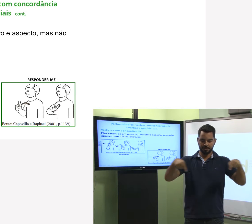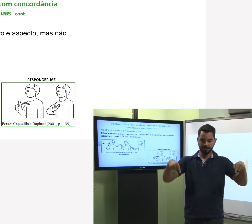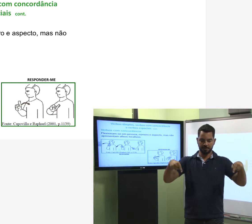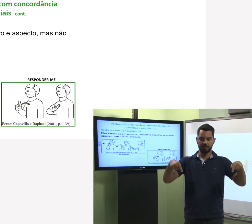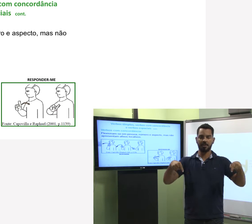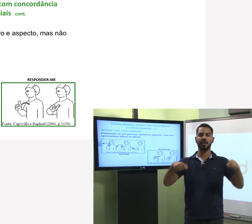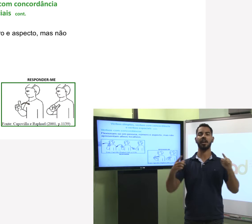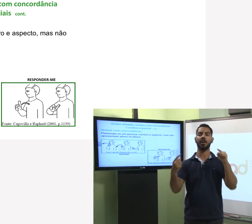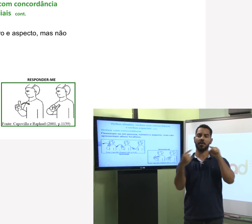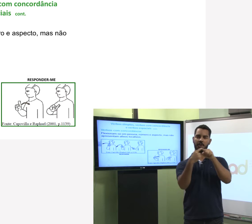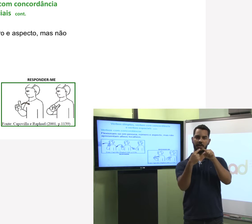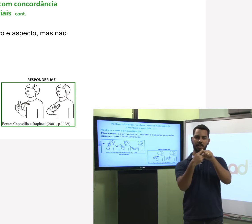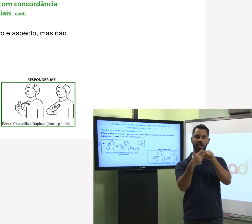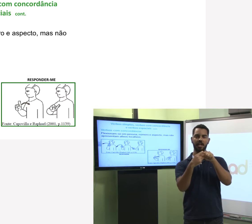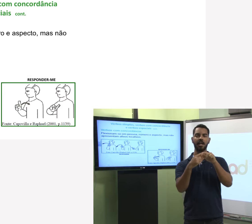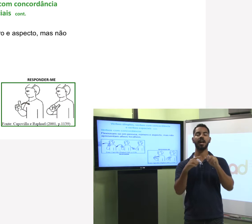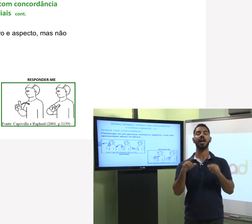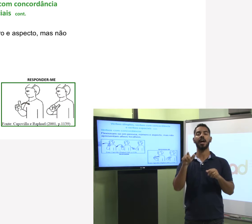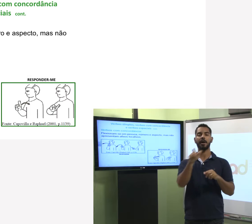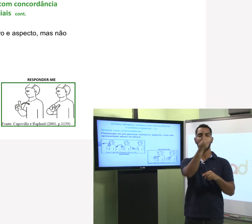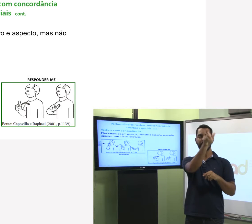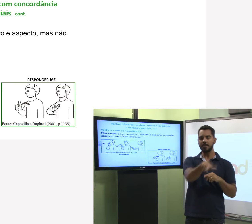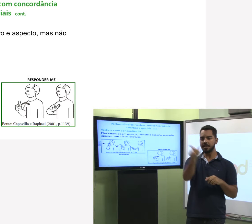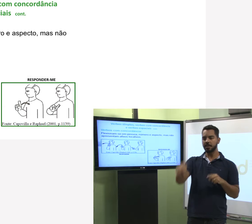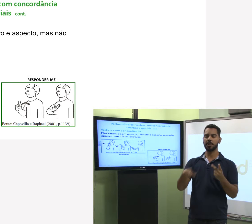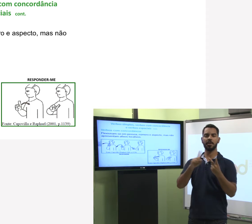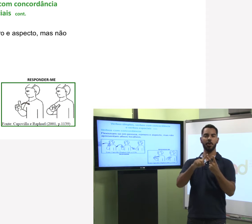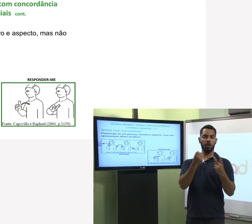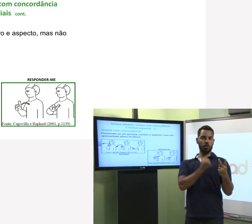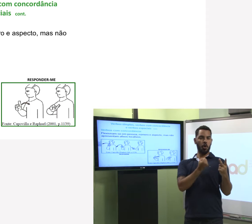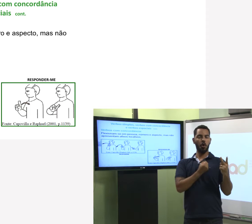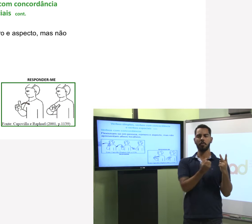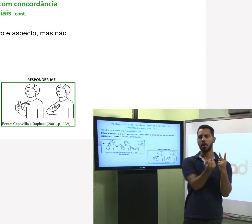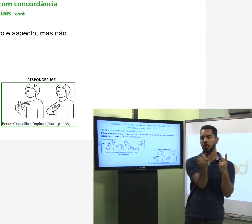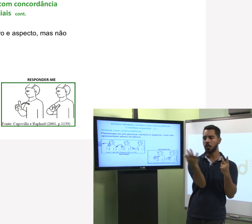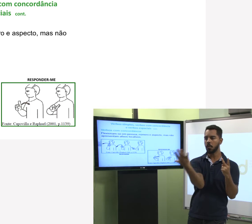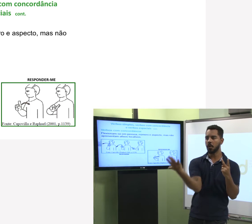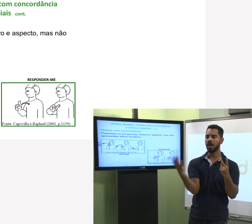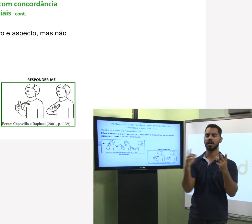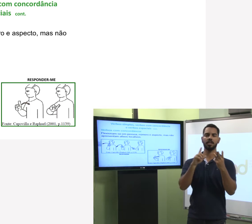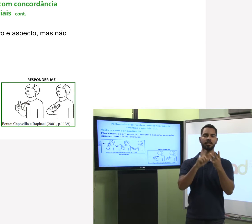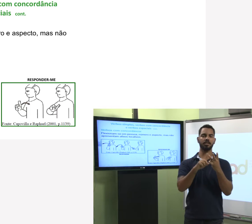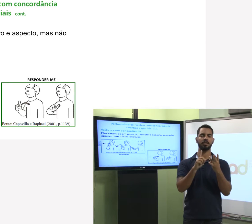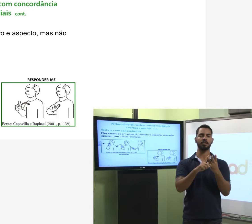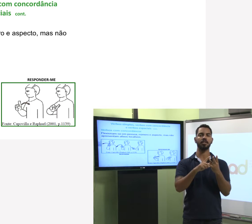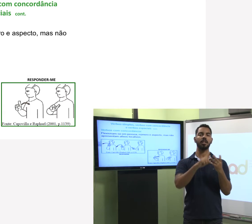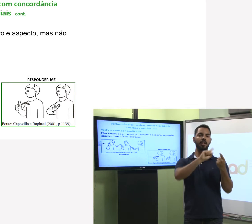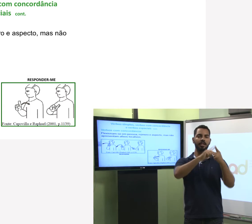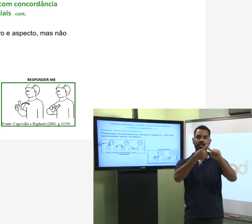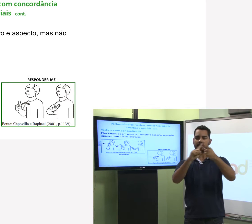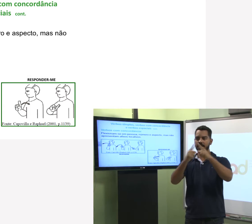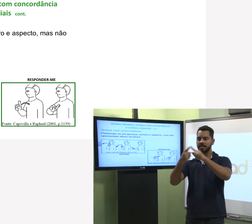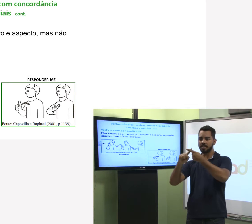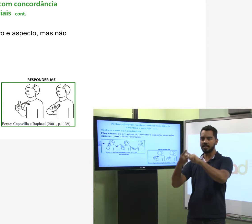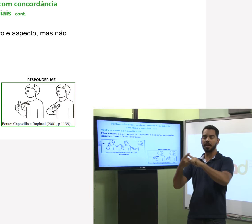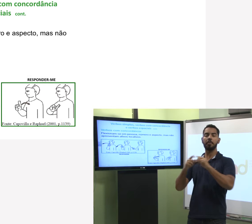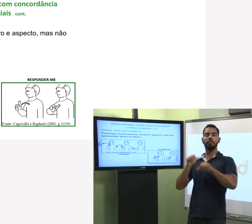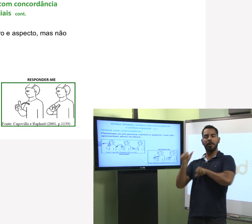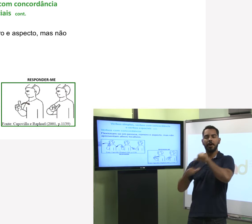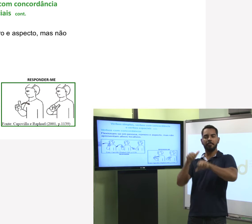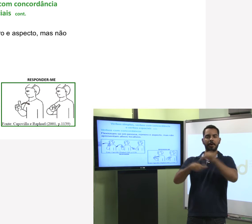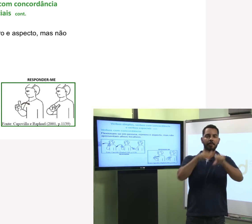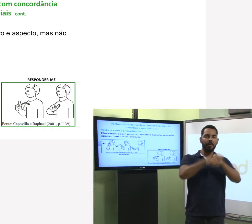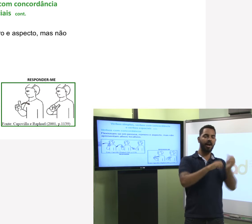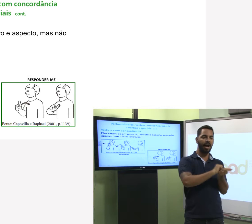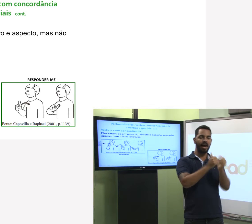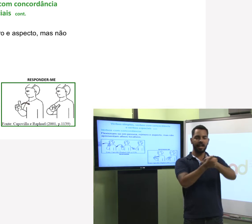eles flexionam em pessoa e número, e também em aspecto, mas não apresentam os afixos